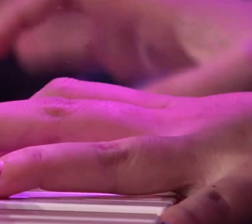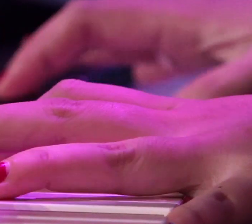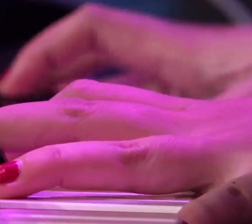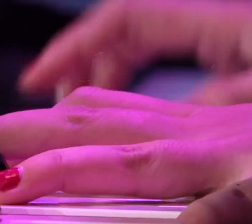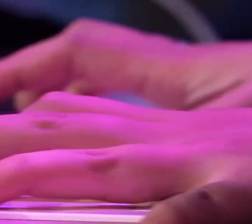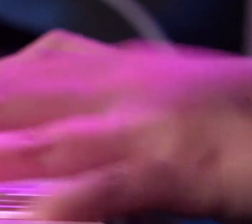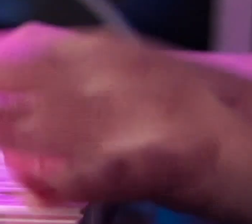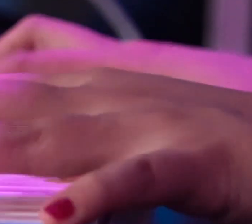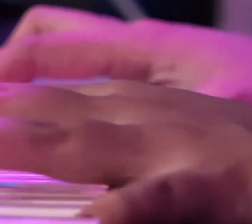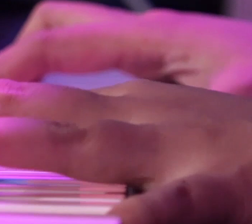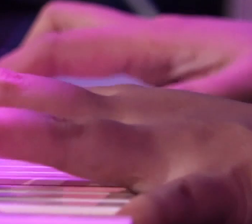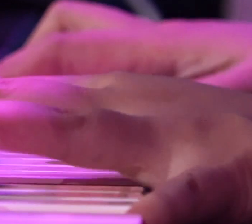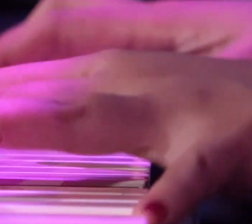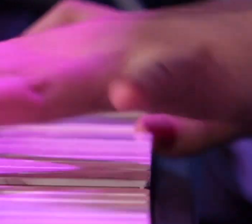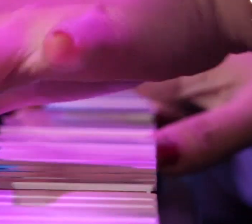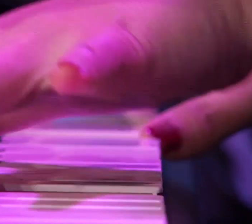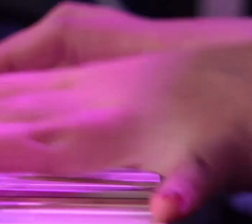Tuhan. Haleluya.